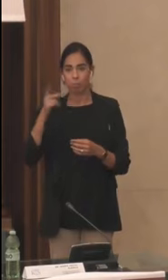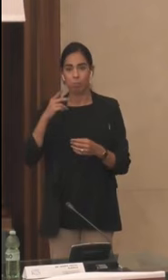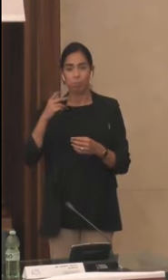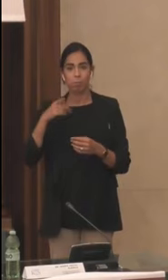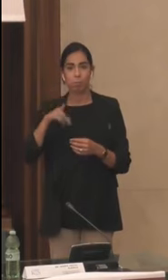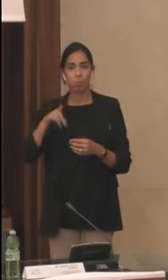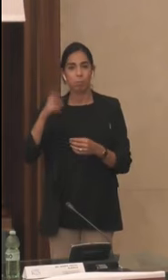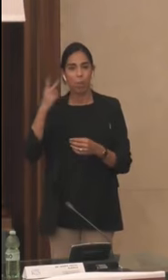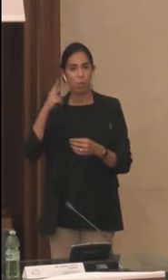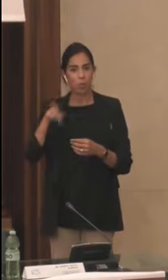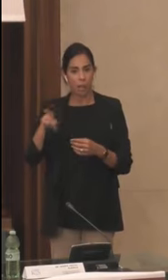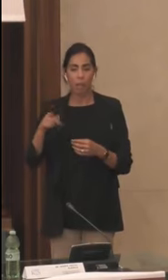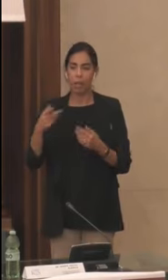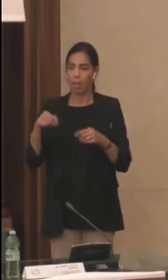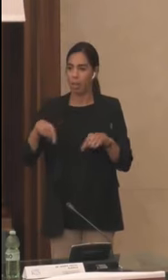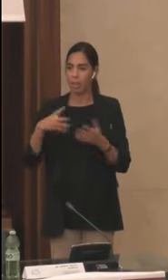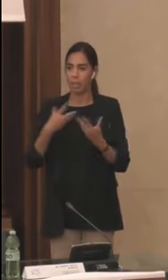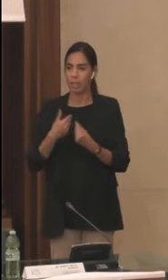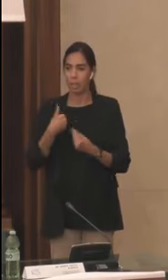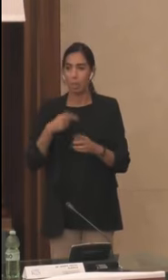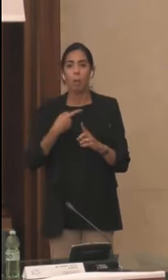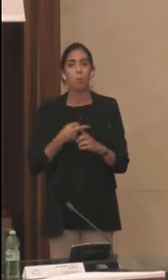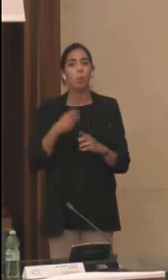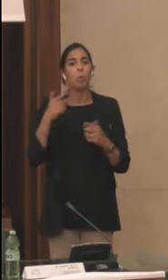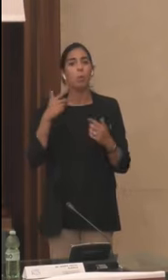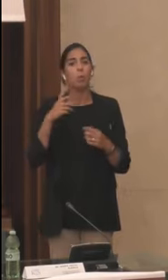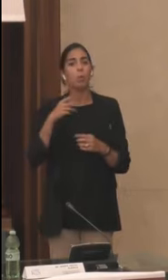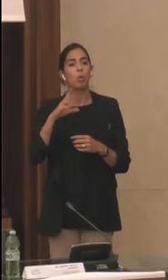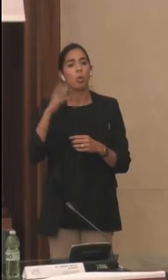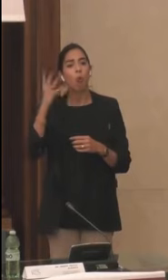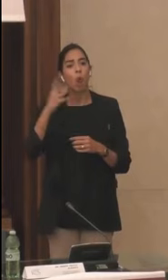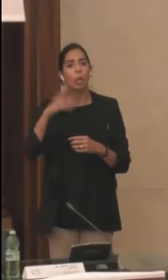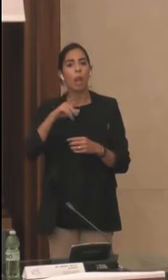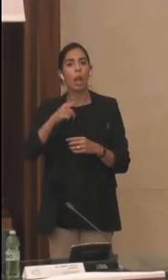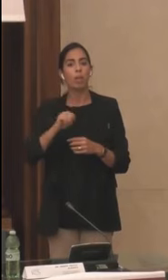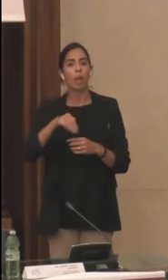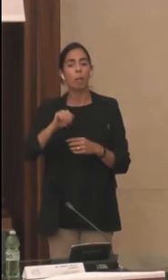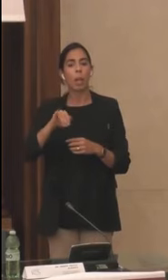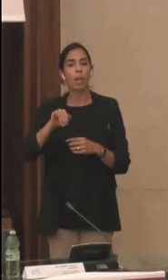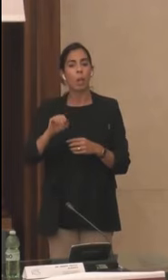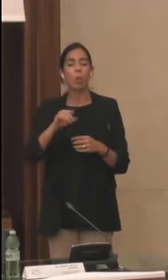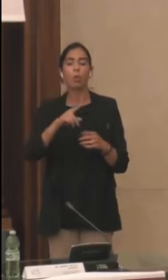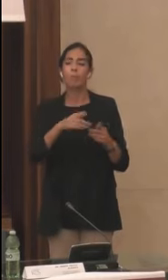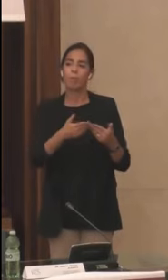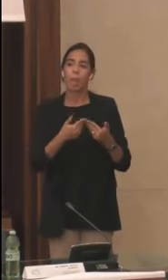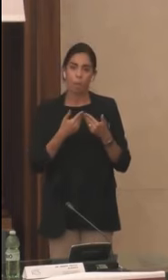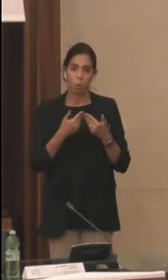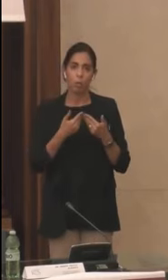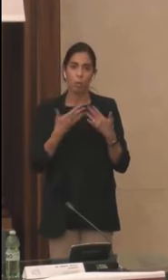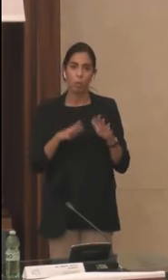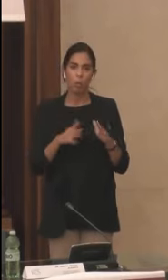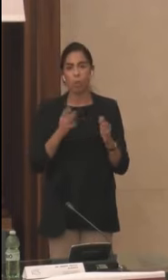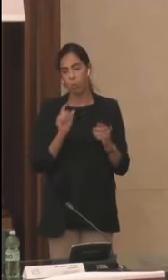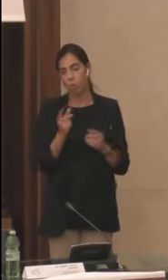económicamente. Bueno, como ustedes ven, yo no tengo saco, yo soy muy humilde, usé una chaqueta donde está mi